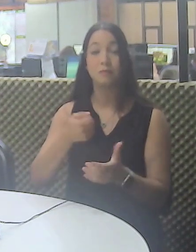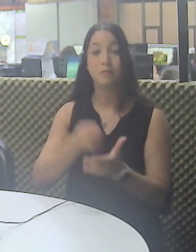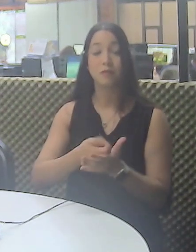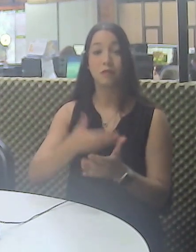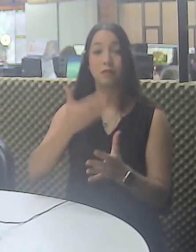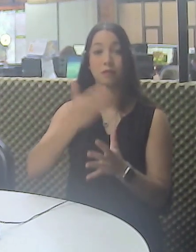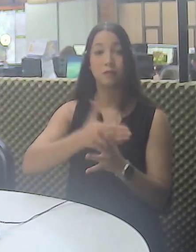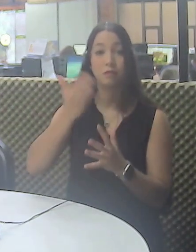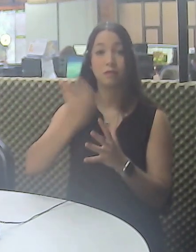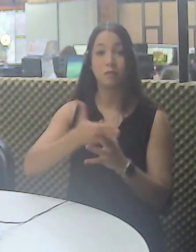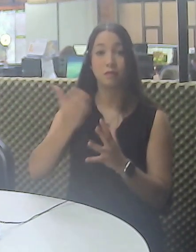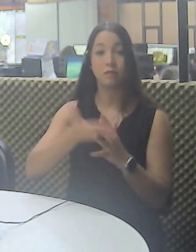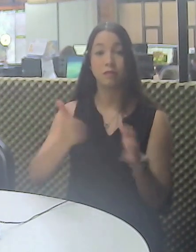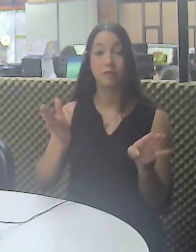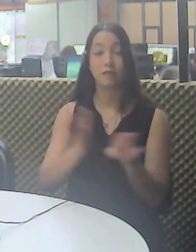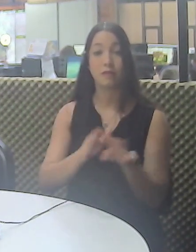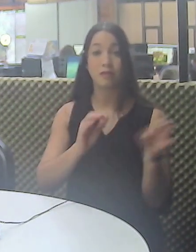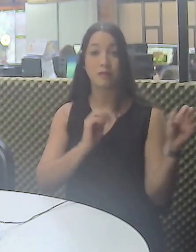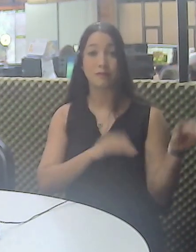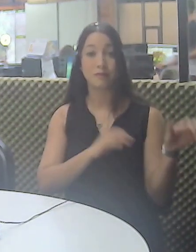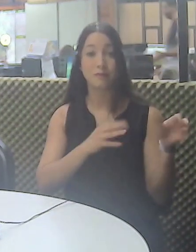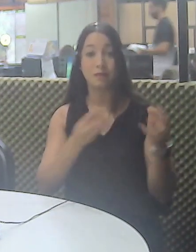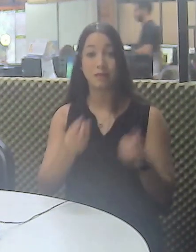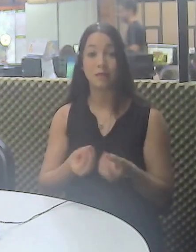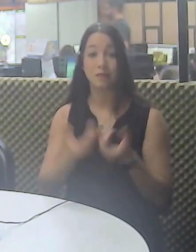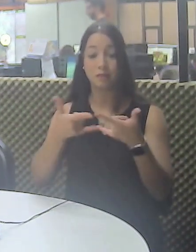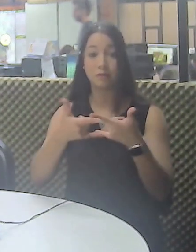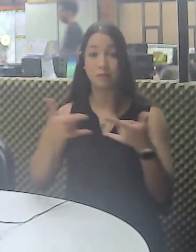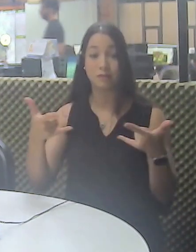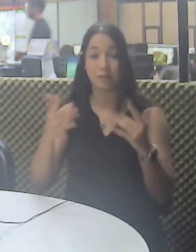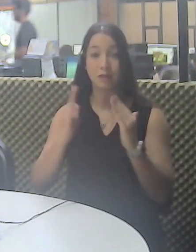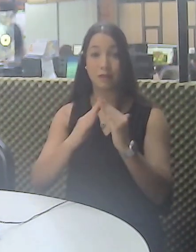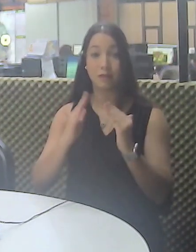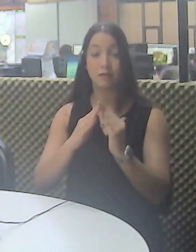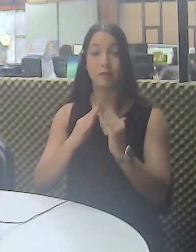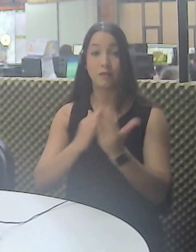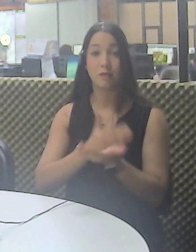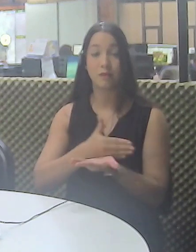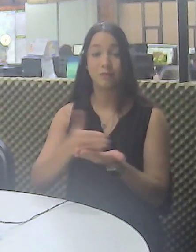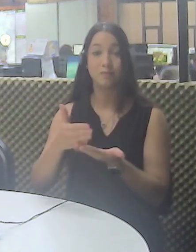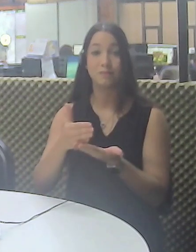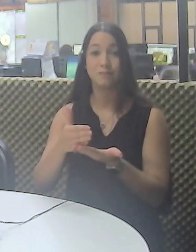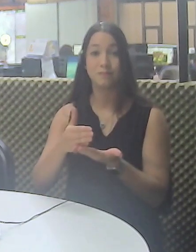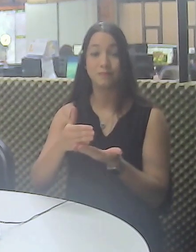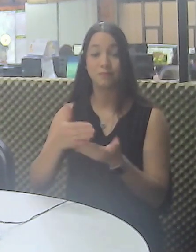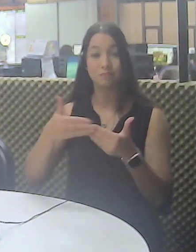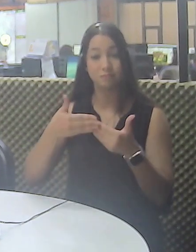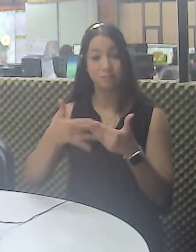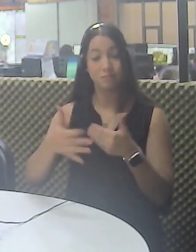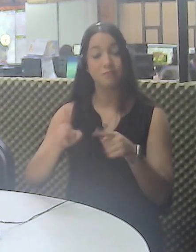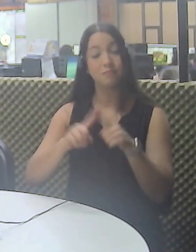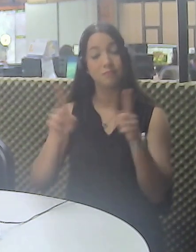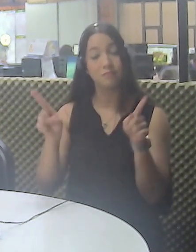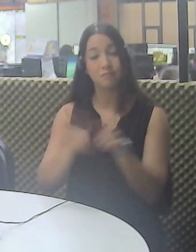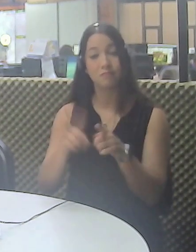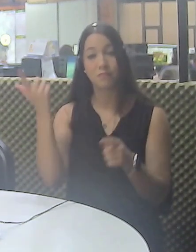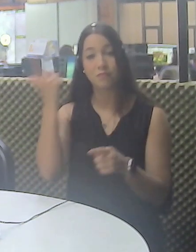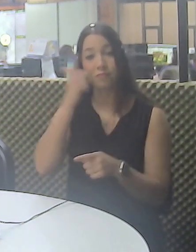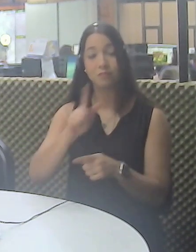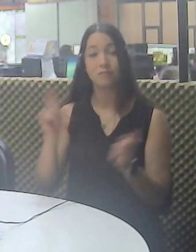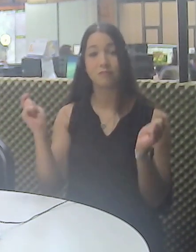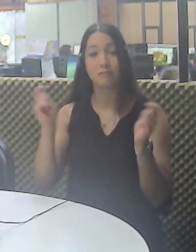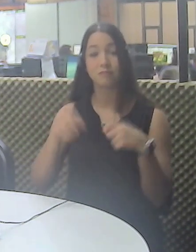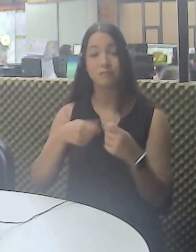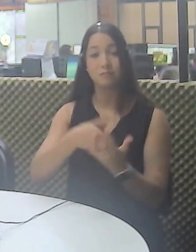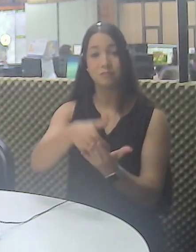com vencimentos mensais até setembro. A entrega dos carnês em domicílio começa nos próximos dias, mas também é possível acessar a